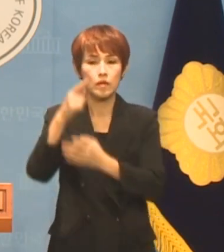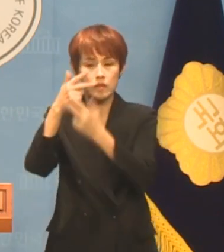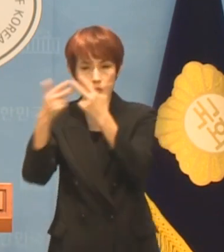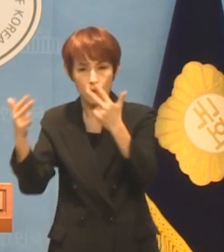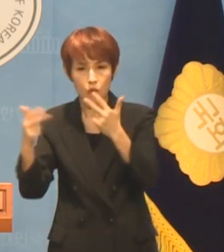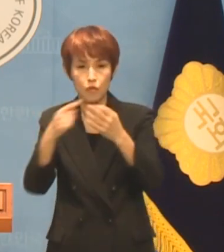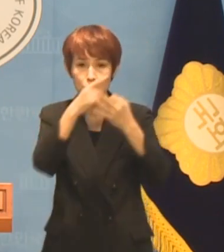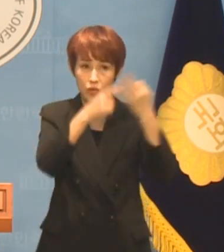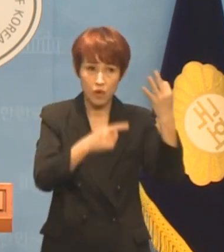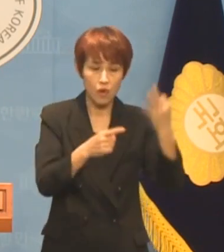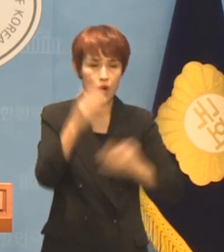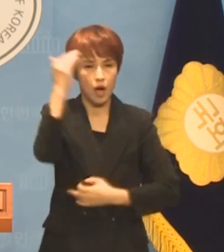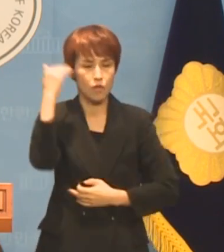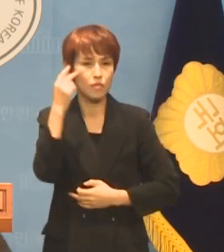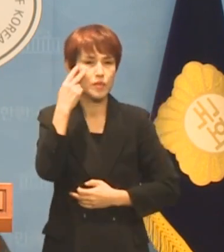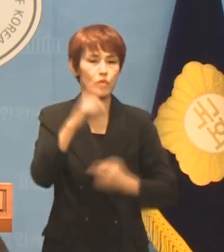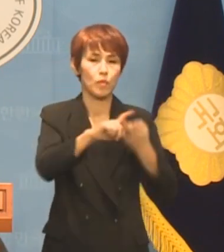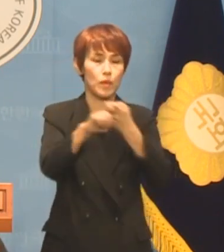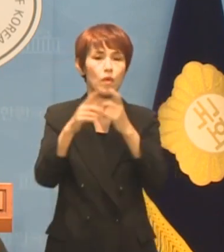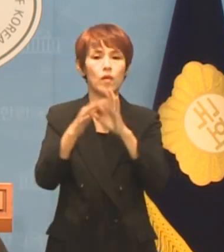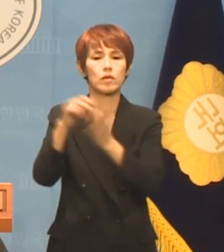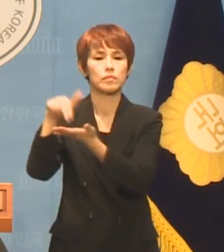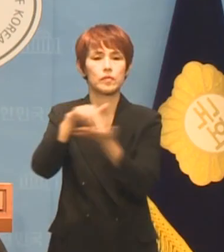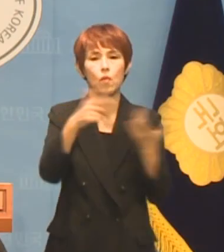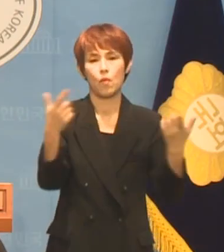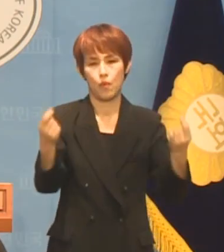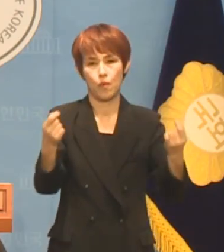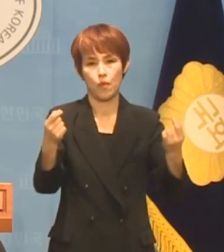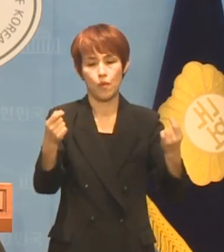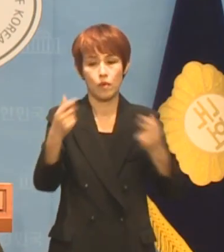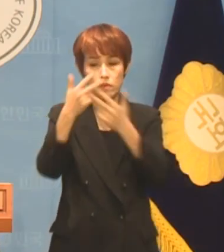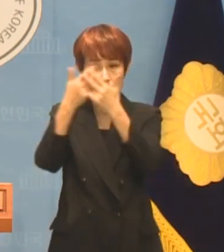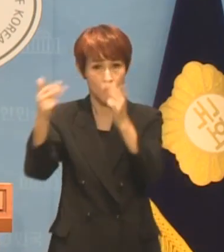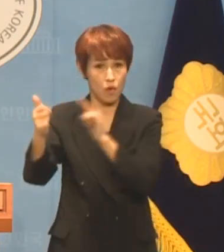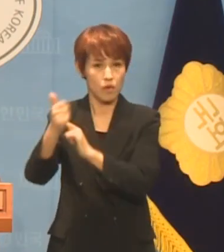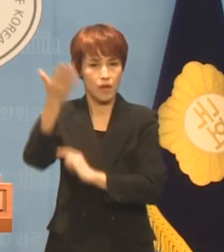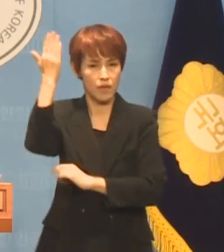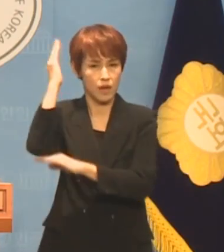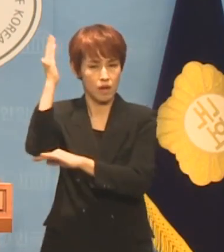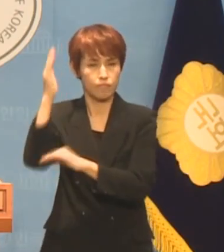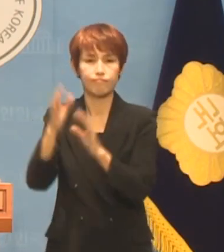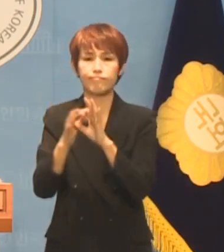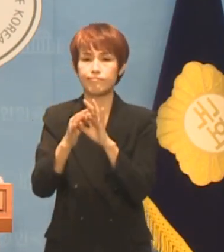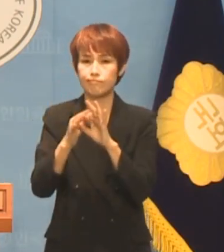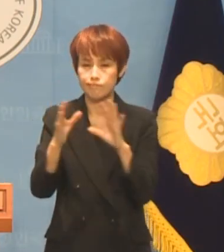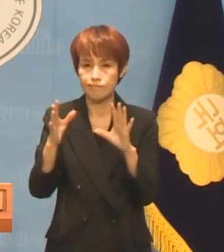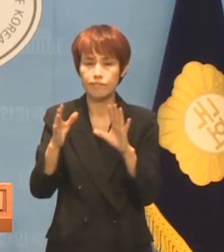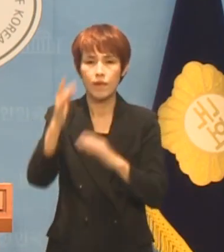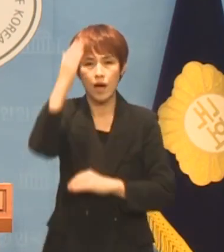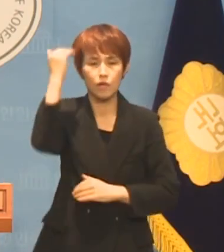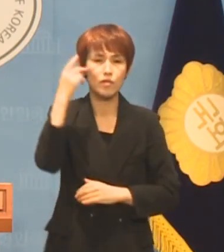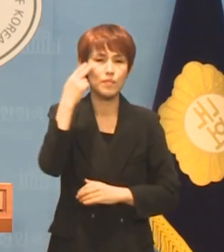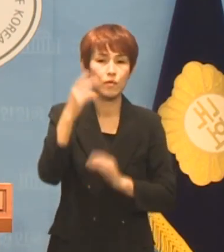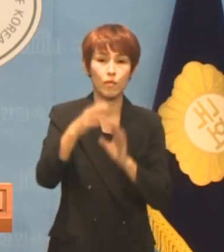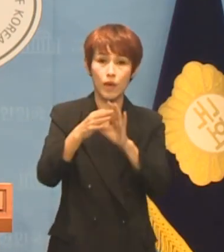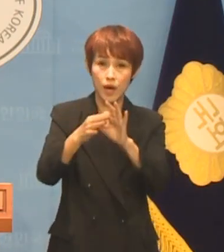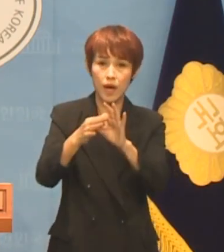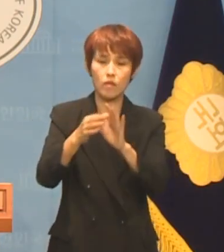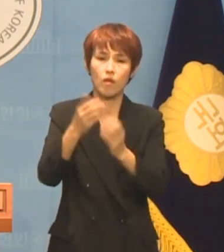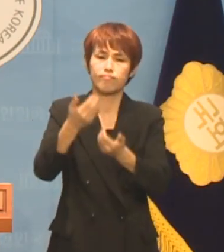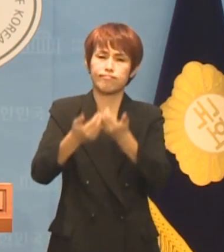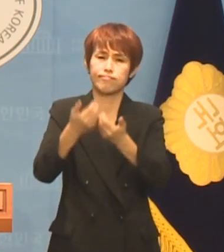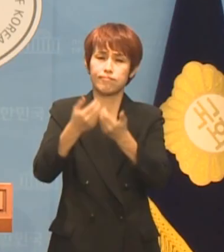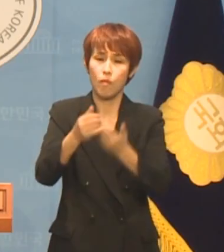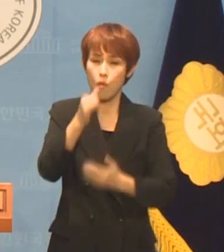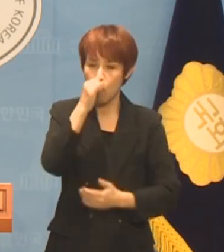동맹에 대해서는 입장이 같으며 오히려 이재명 대표는 과거 발언과는 상관없이 한미 관계에 있어 갈등이 될